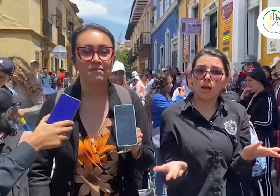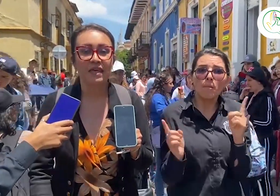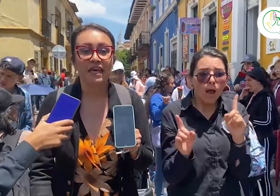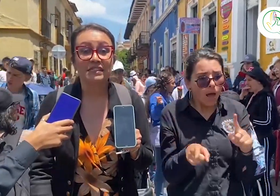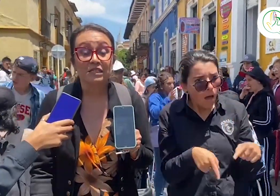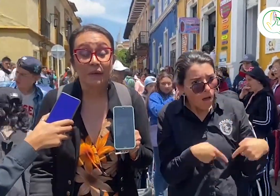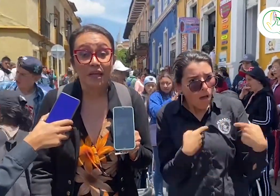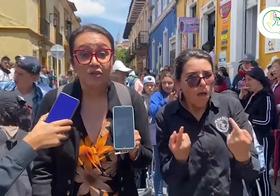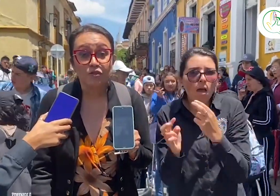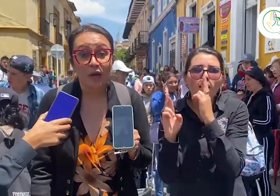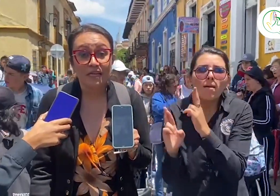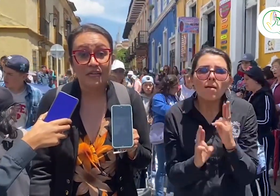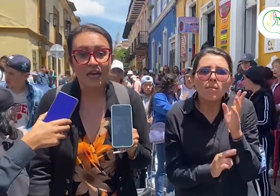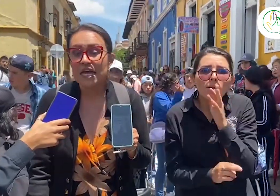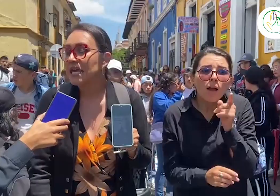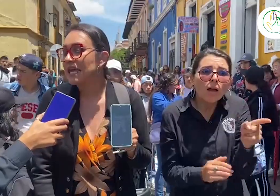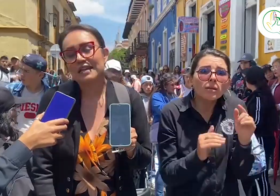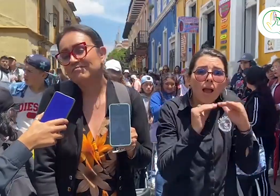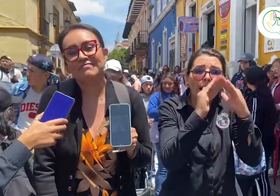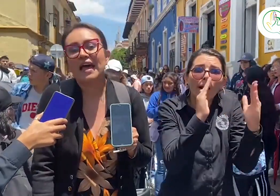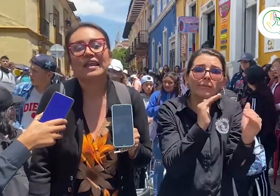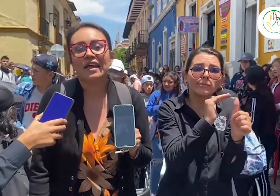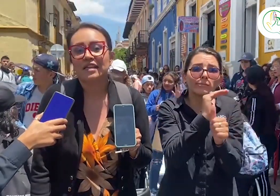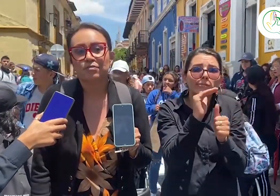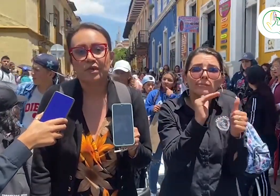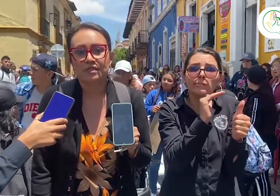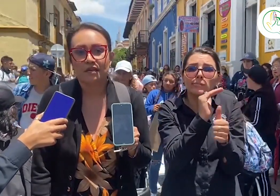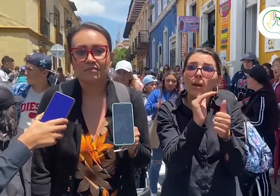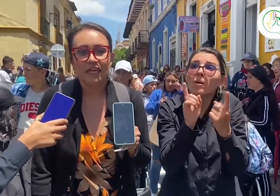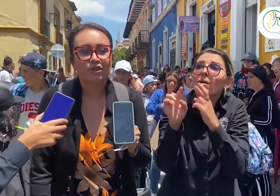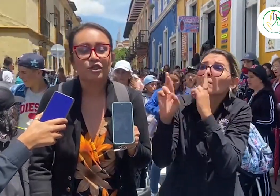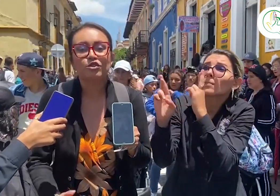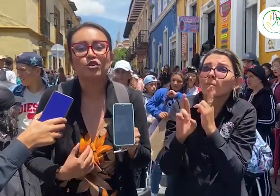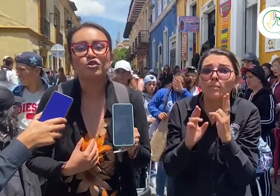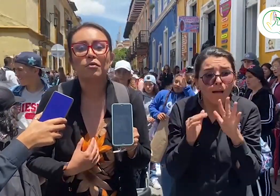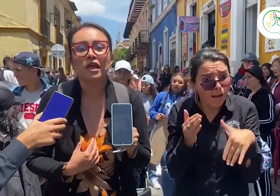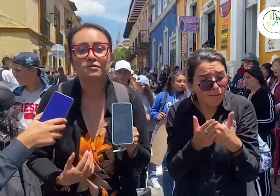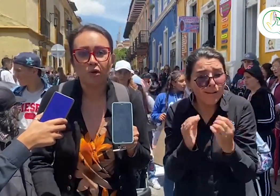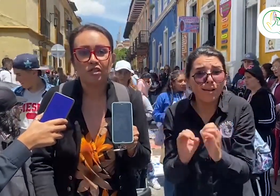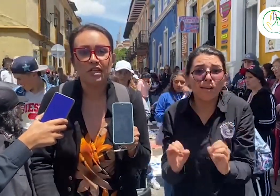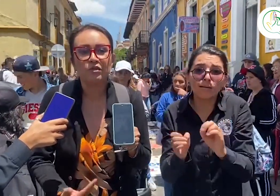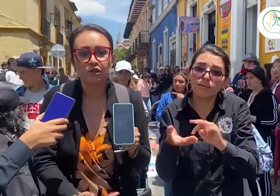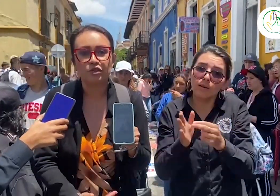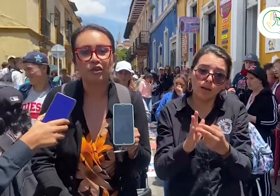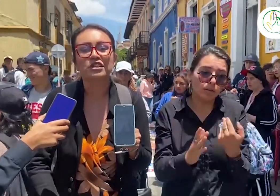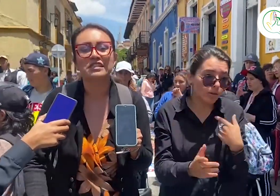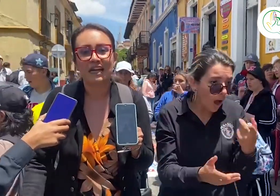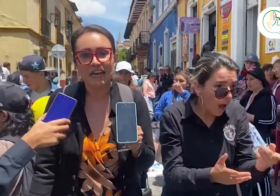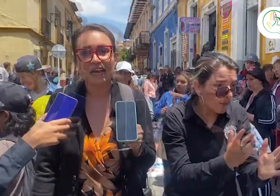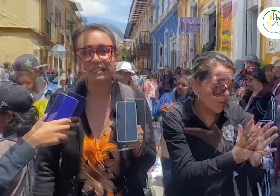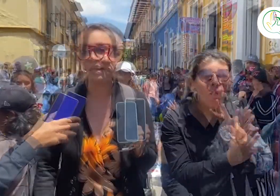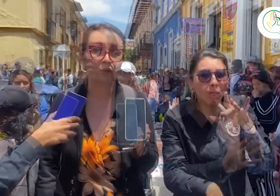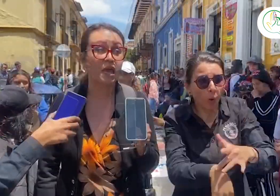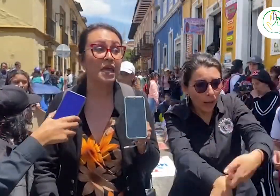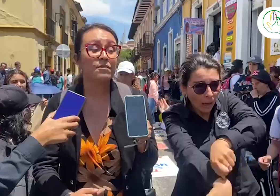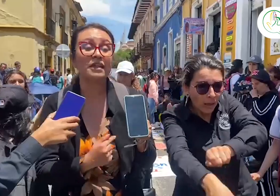Mi hija está esperando en su casa y nadie da respuesta. Y entonces nosotros somos las voces de nuestros hijos que están en la casa. Y mientras